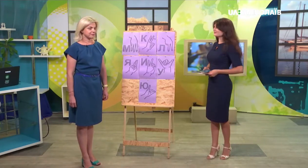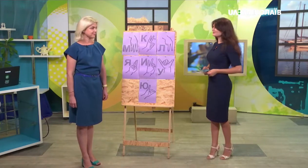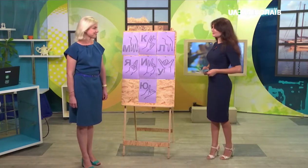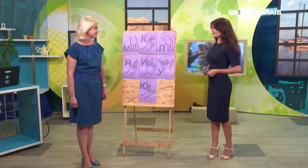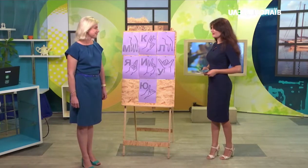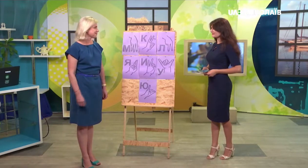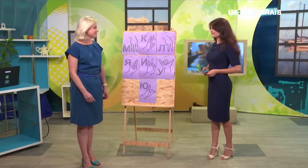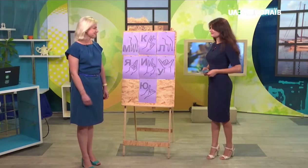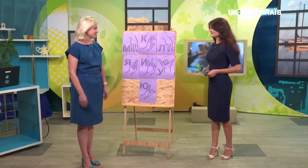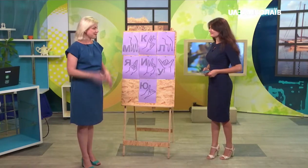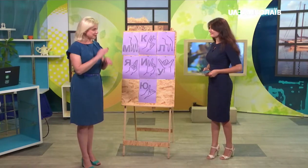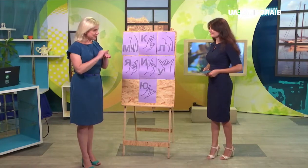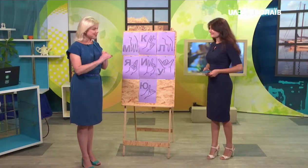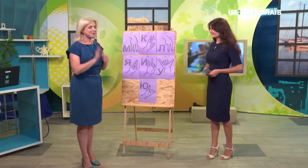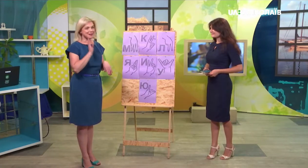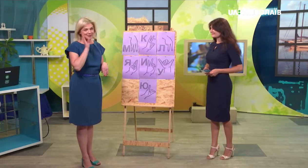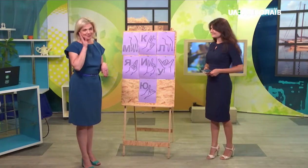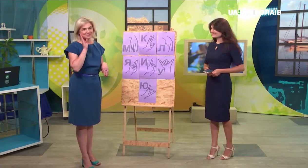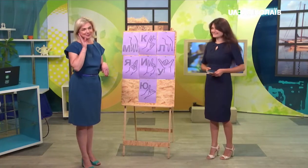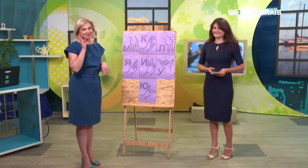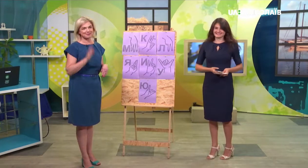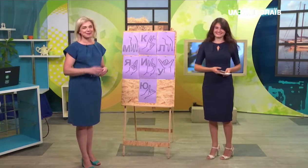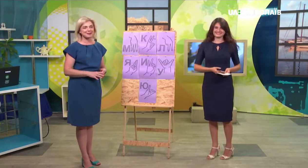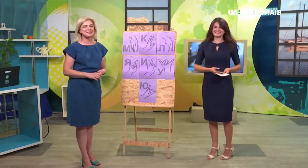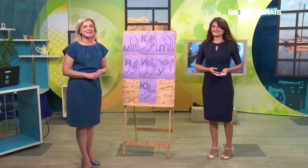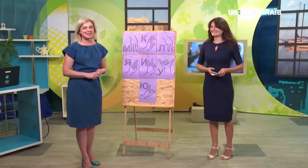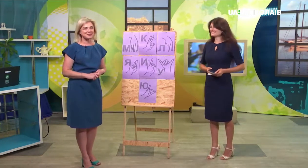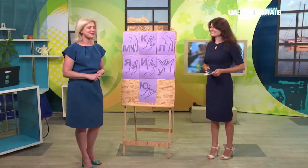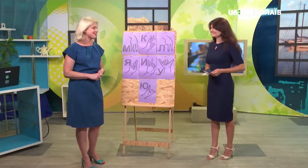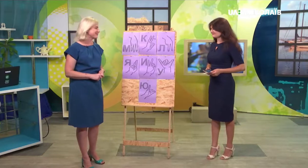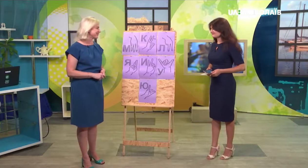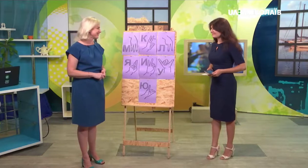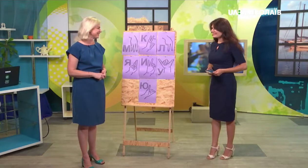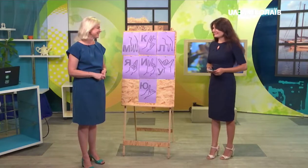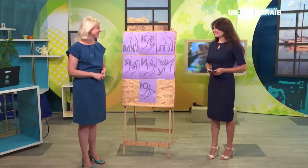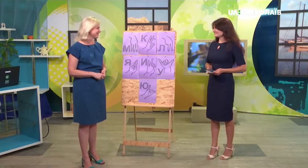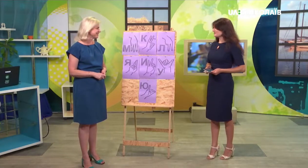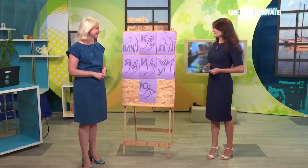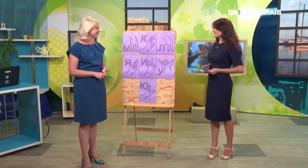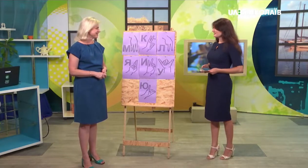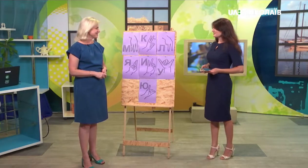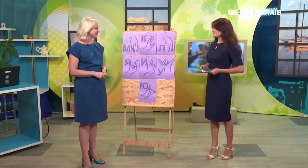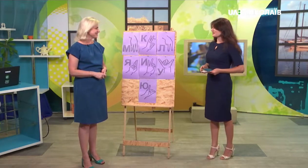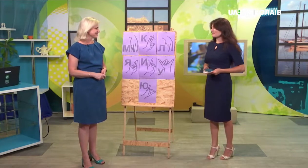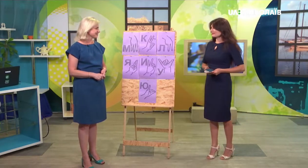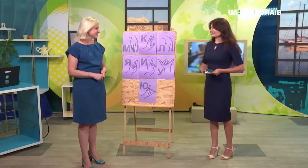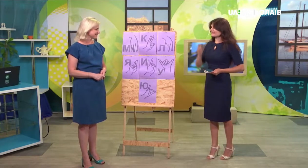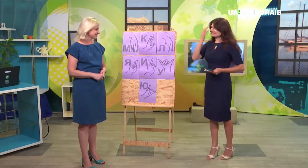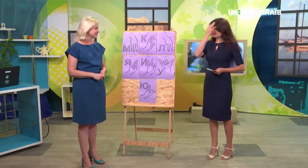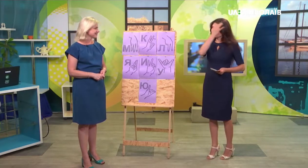Доброго вам ранку! Доброго ранку! Привітаюся жестовою мовою. Думаю, наші глядачі вже запам'ятали цей знак. Ну, а